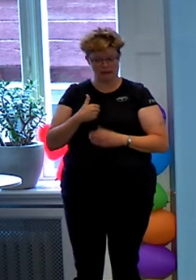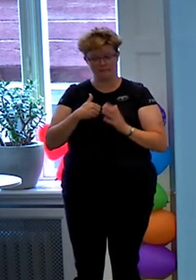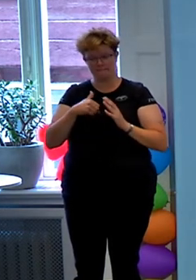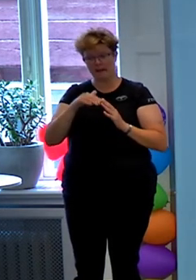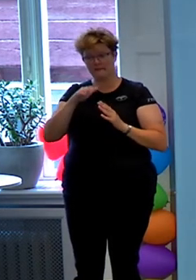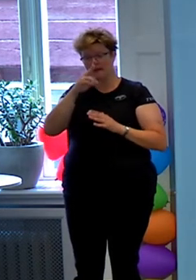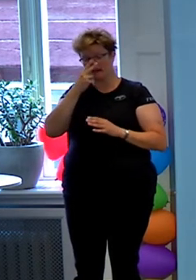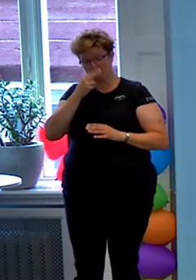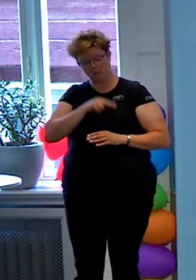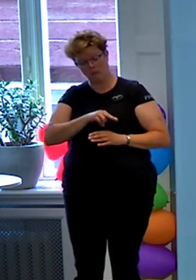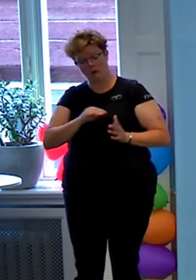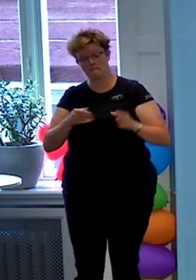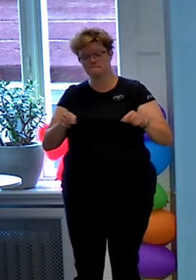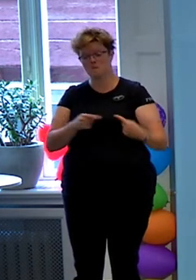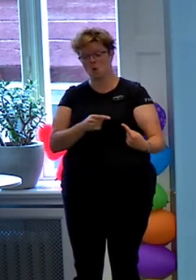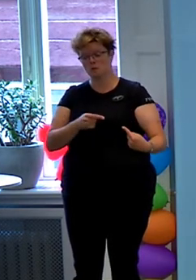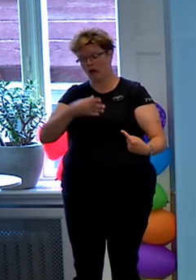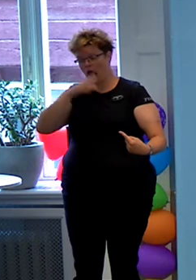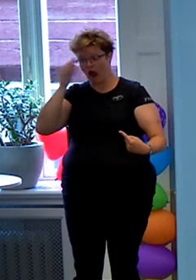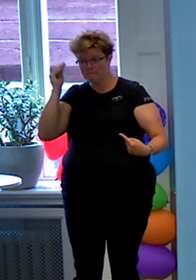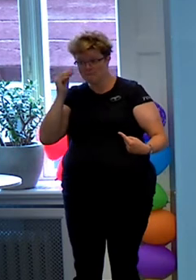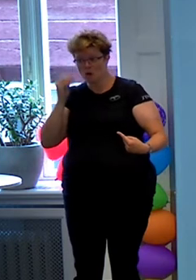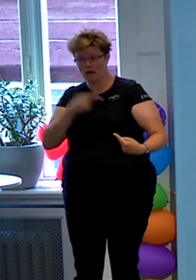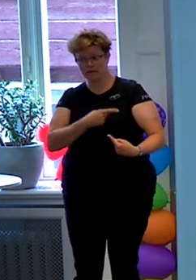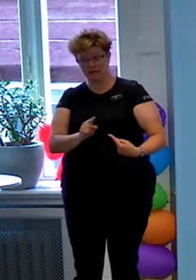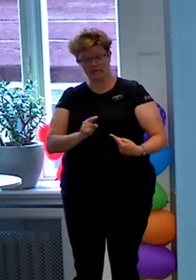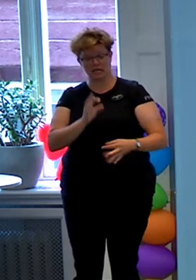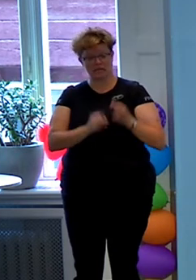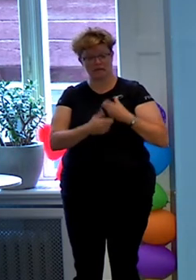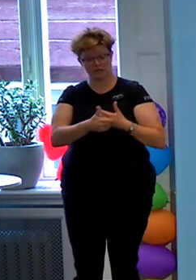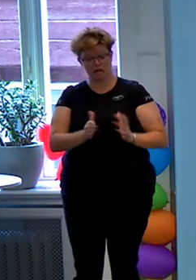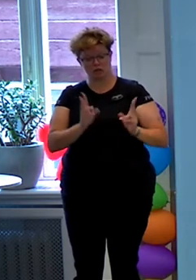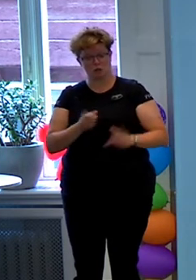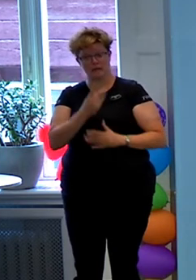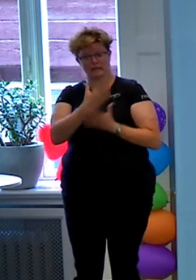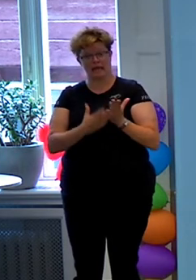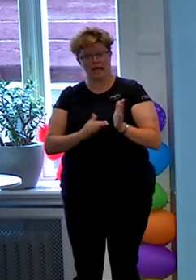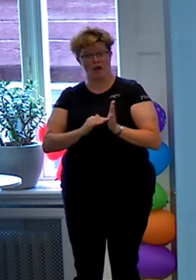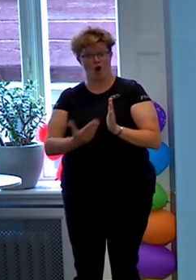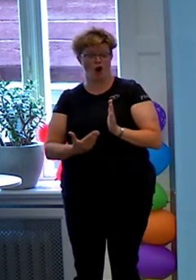ner mot just Hamburg. Definierar ni er som en del av